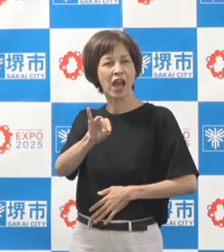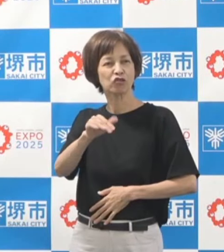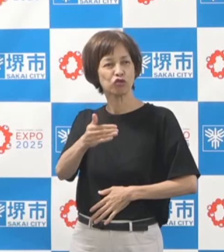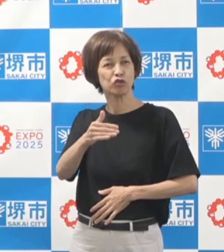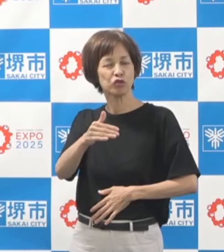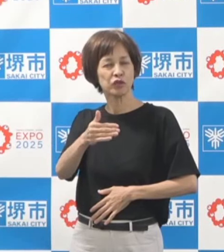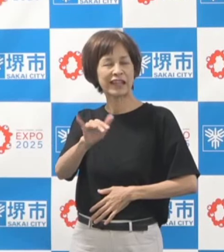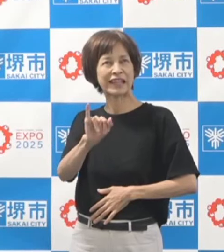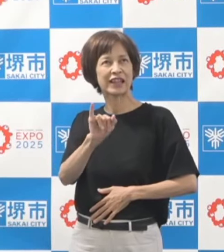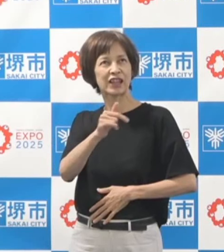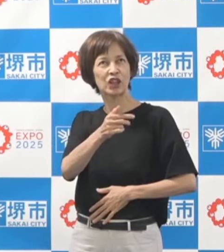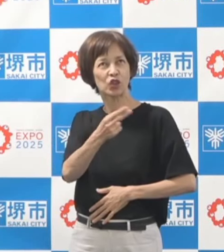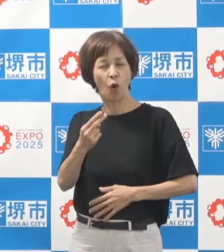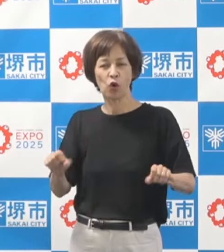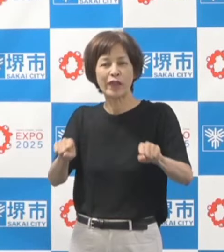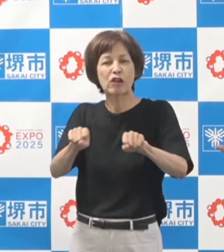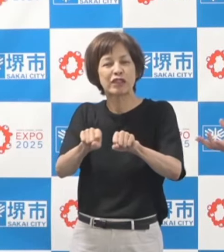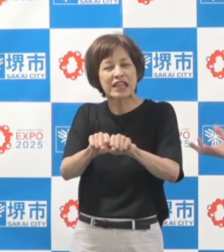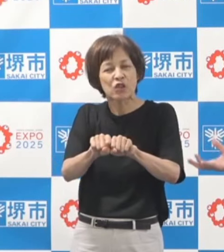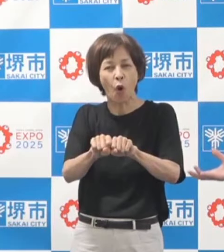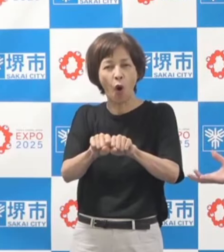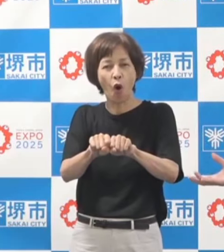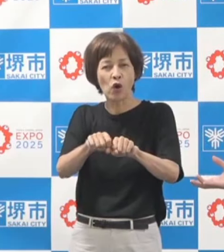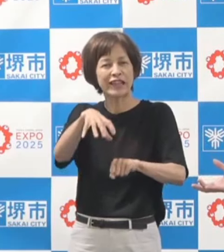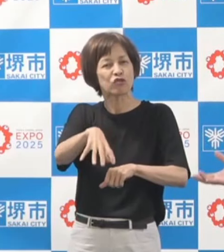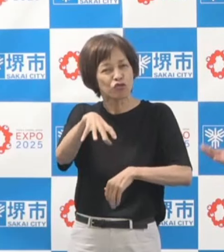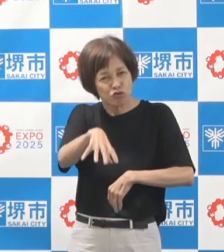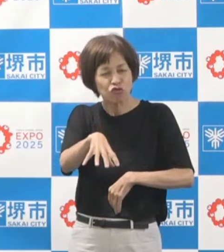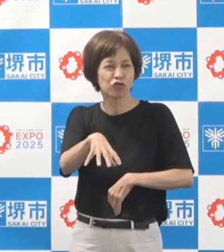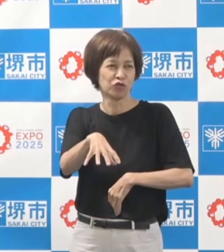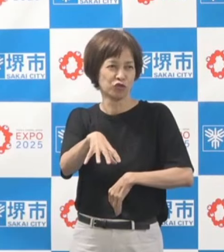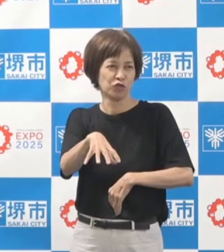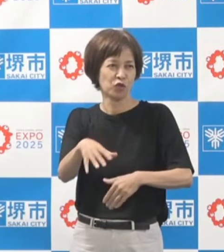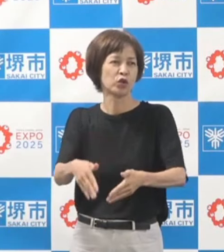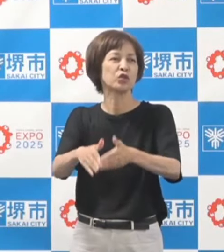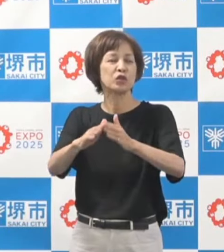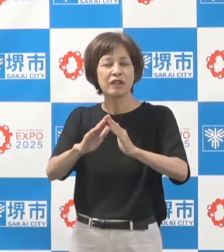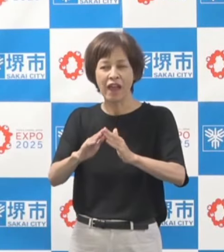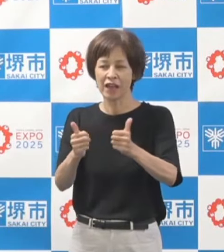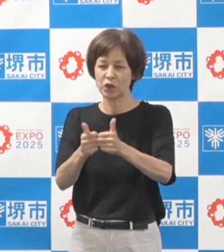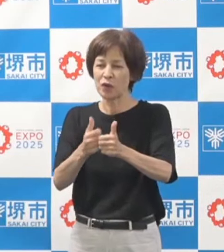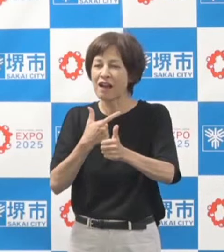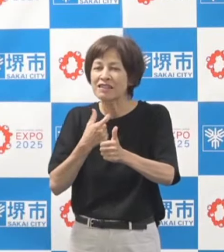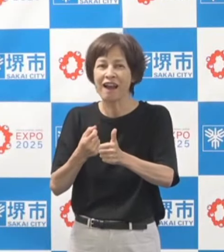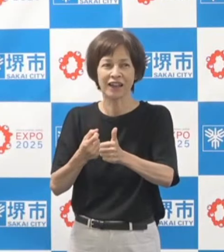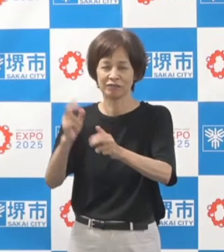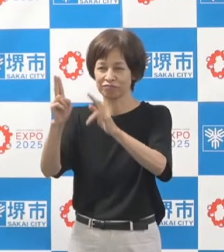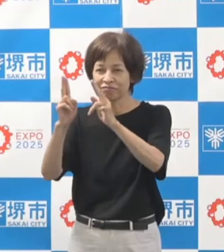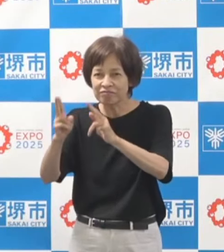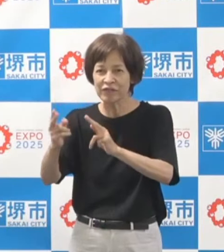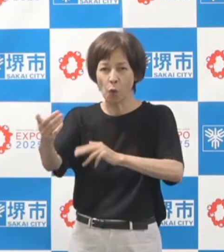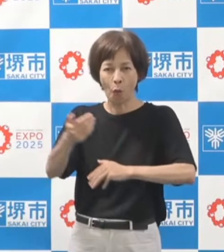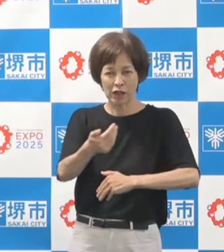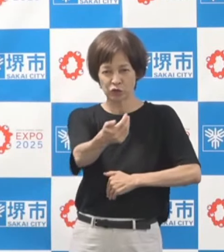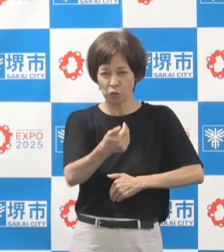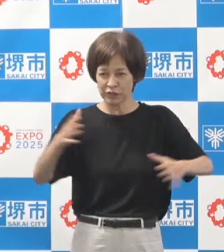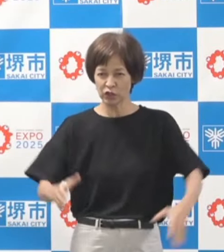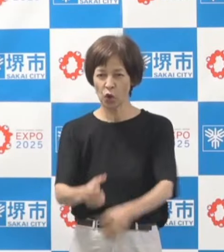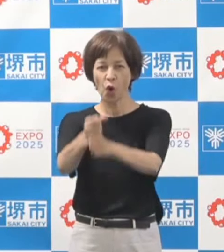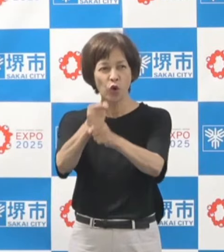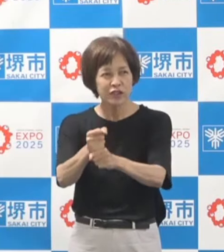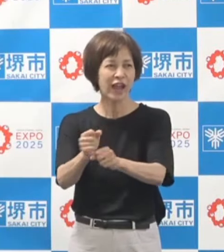ました。そこでまずはご協力したいともしくは相談したいという事業者の皆さんワンストップでお受けをしてつなぎ合わせる